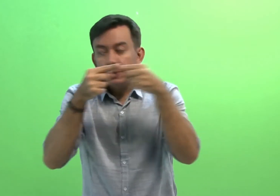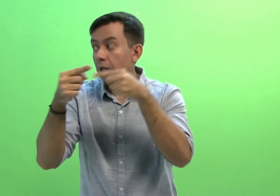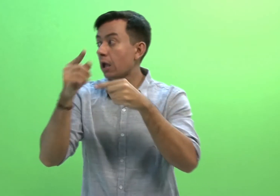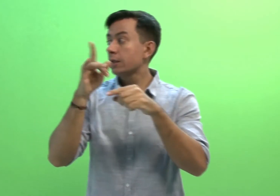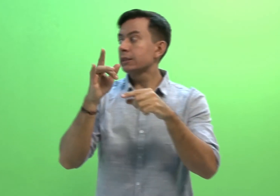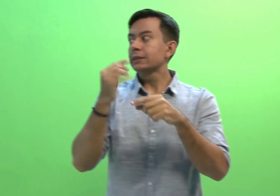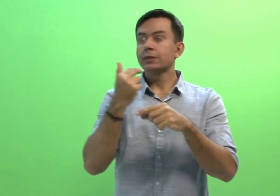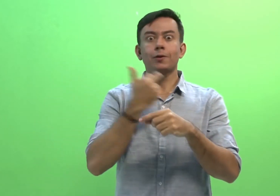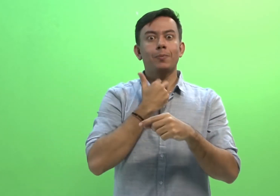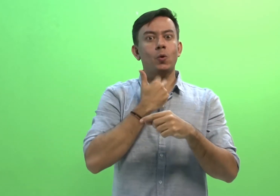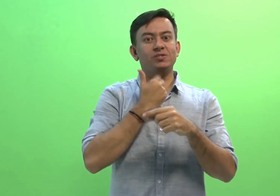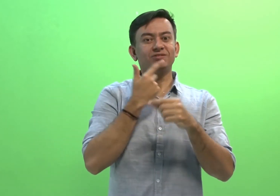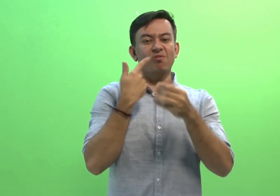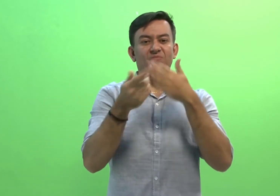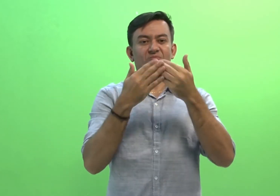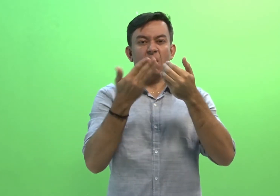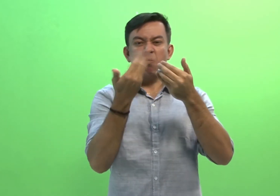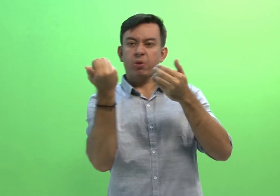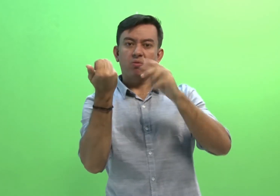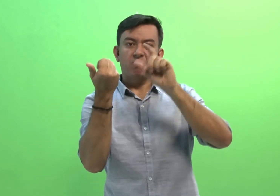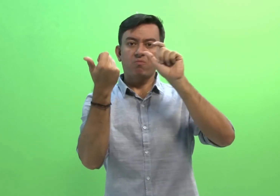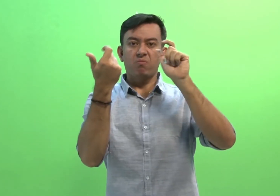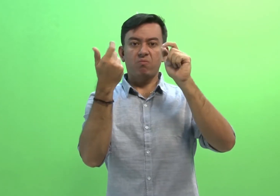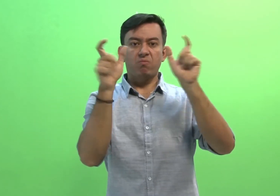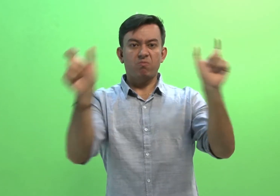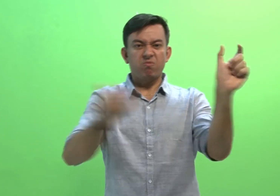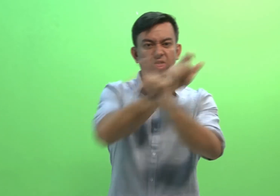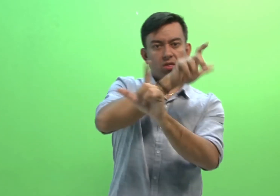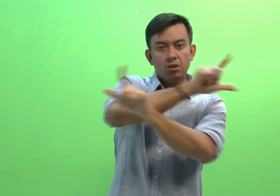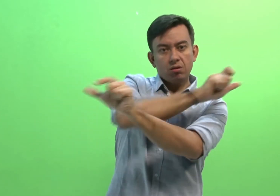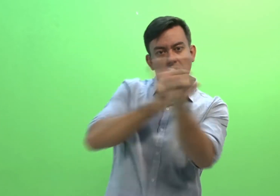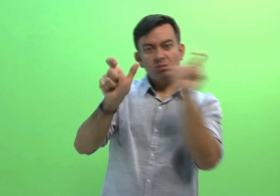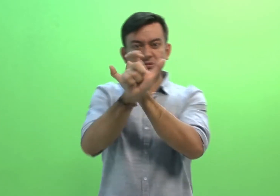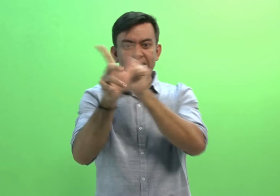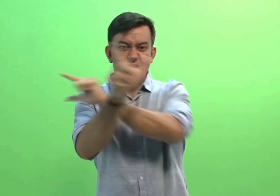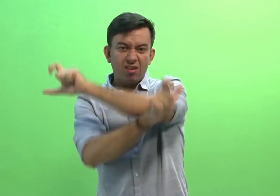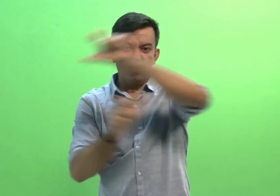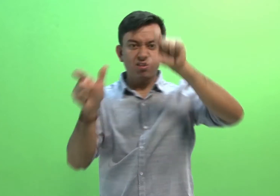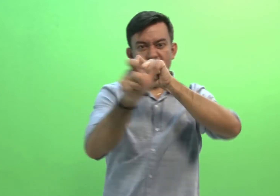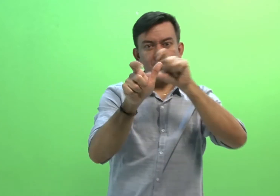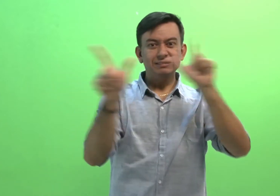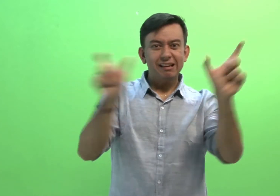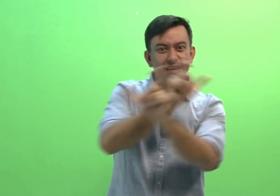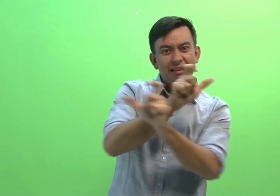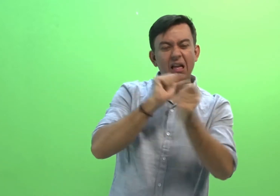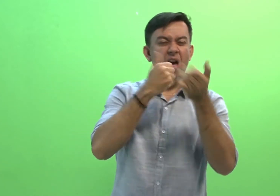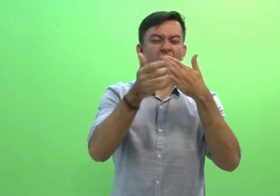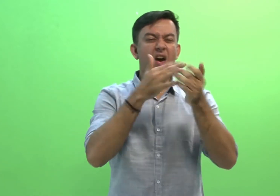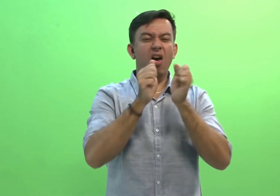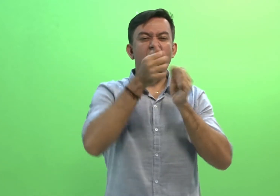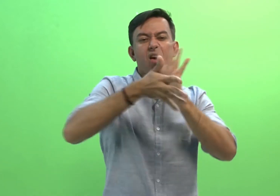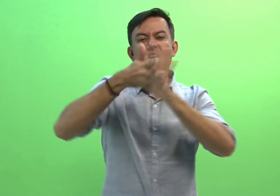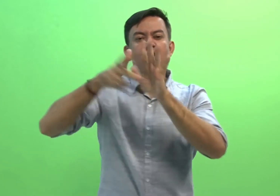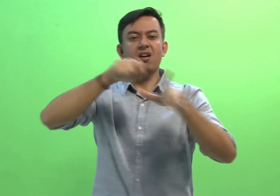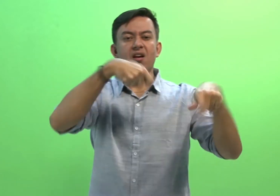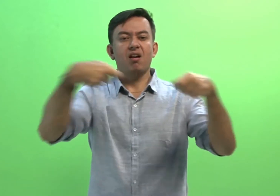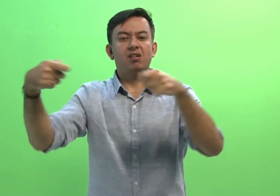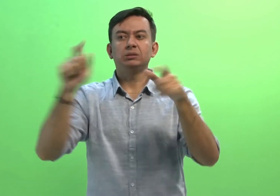claro. Eu não posso colocar de modo contrário, desorganizado, sem nexo,